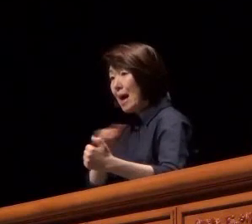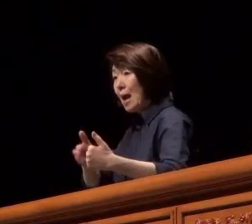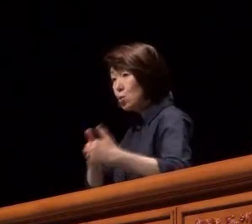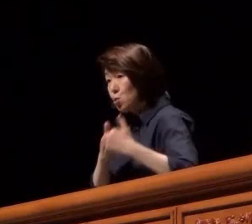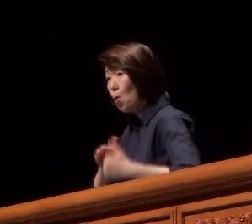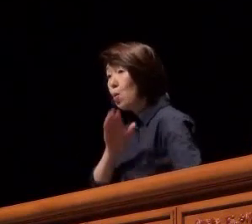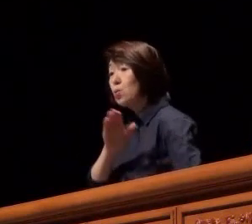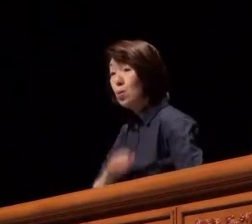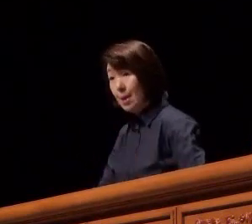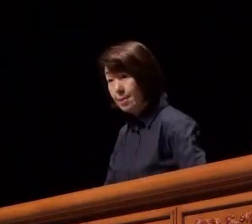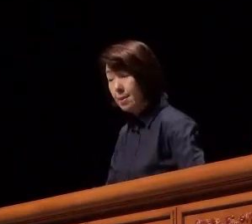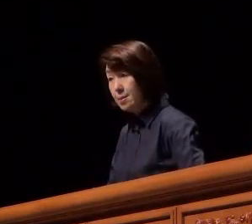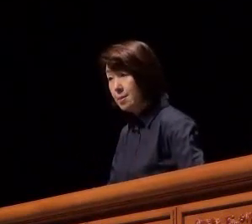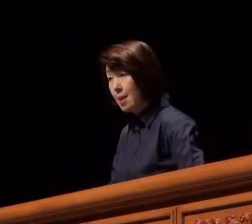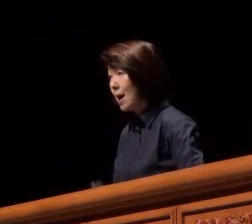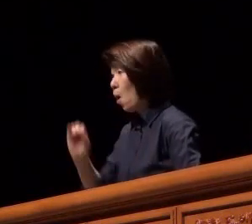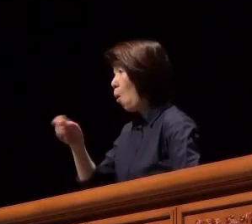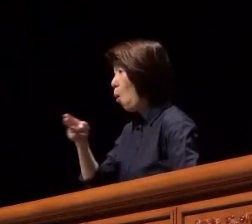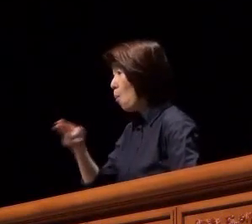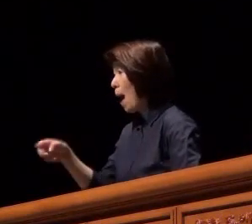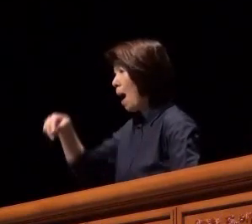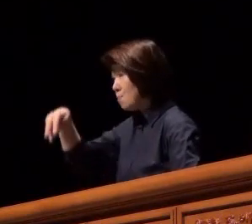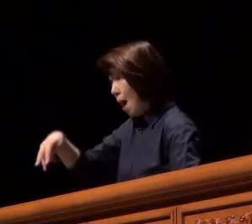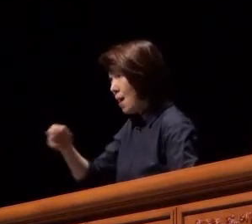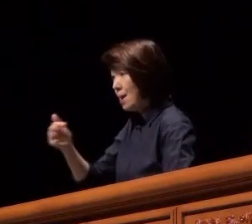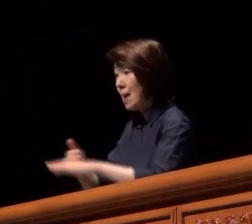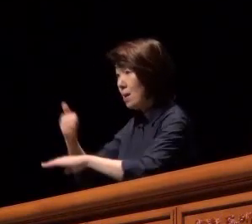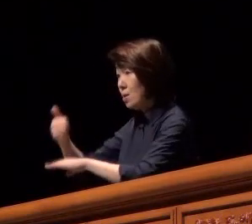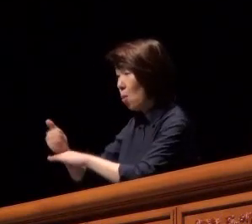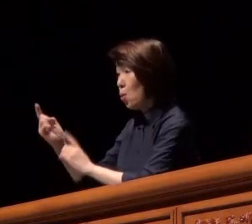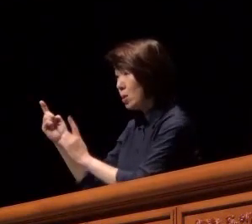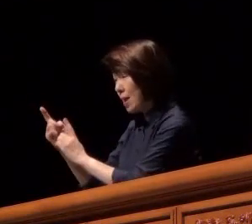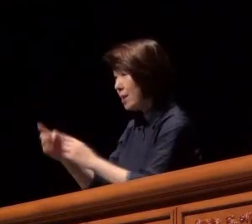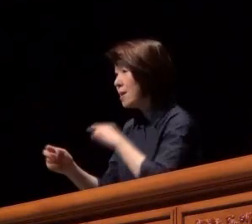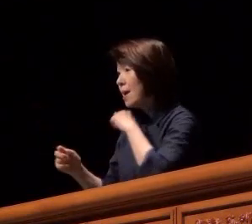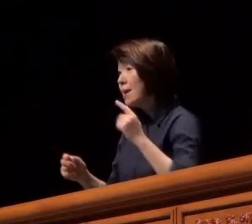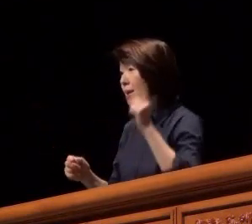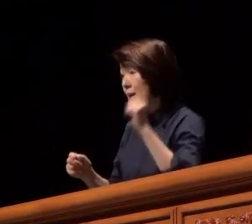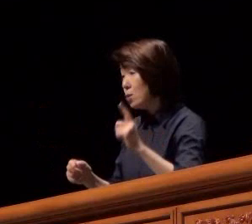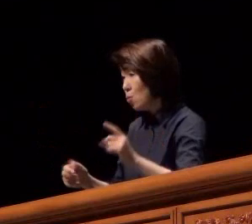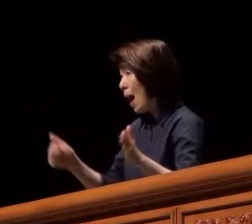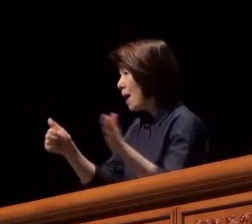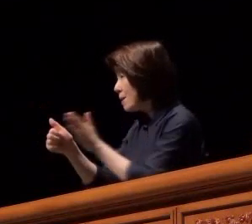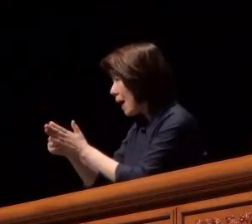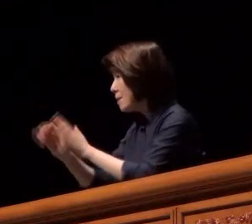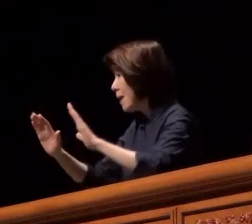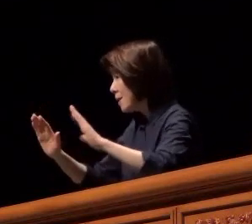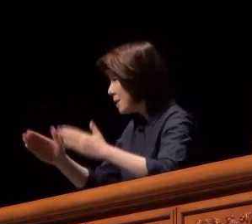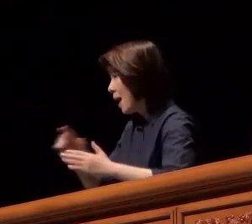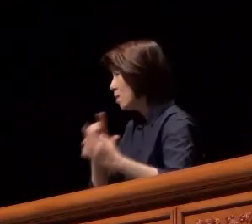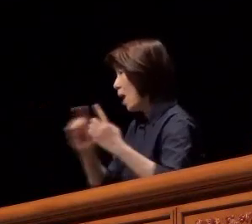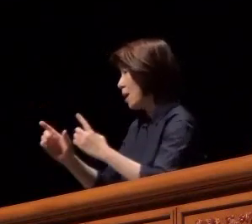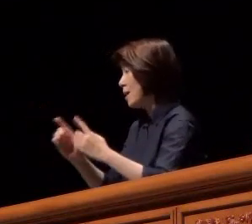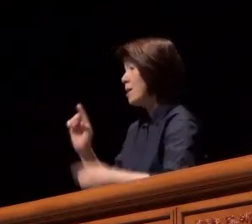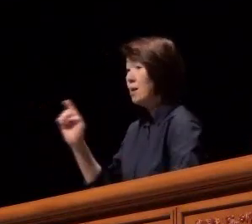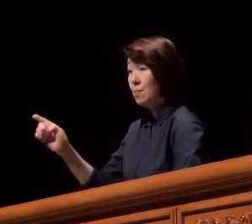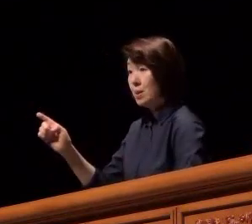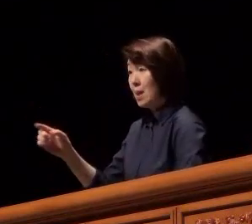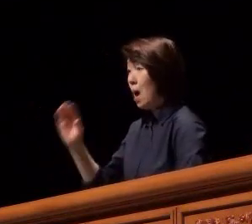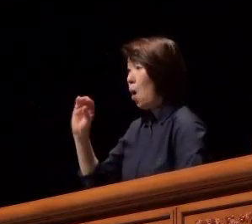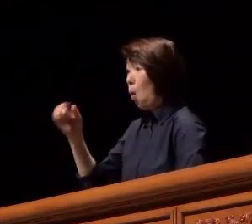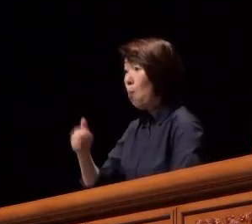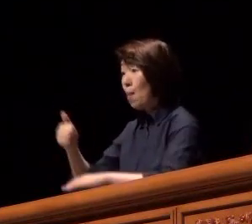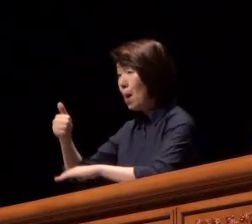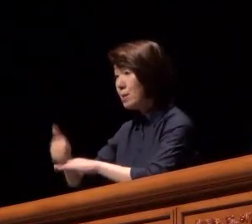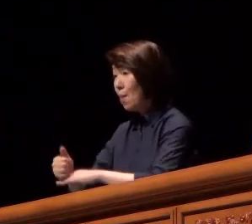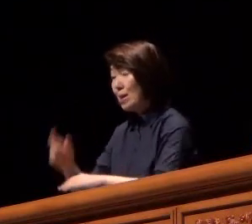なんですね。だからオバマ大統領に対してイギリスは参戦しないとはっきり言えたんですね。でオバマさんは非常